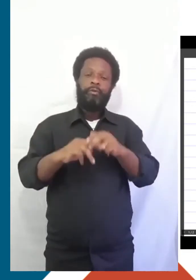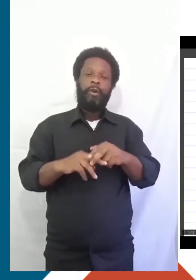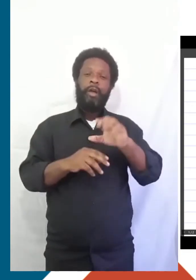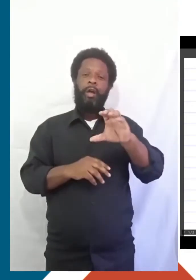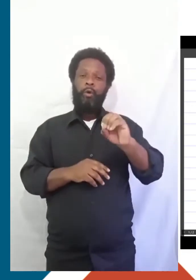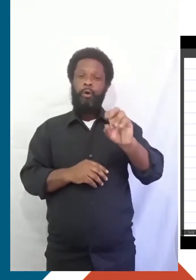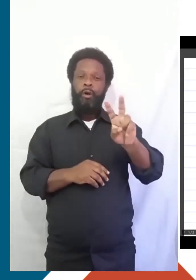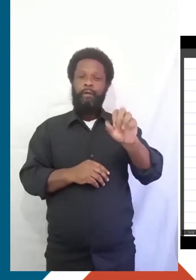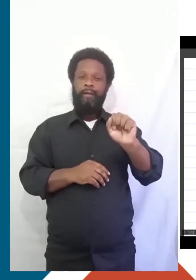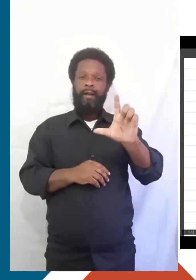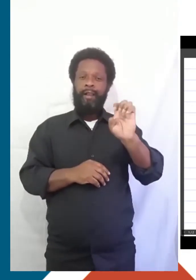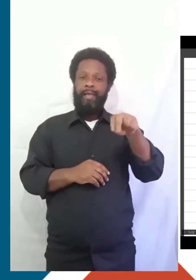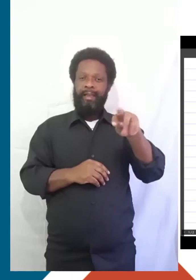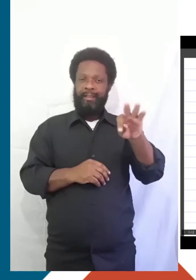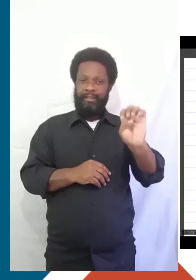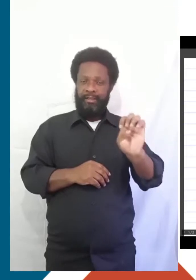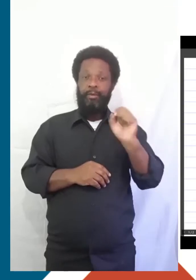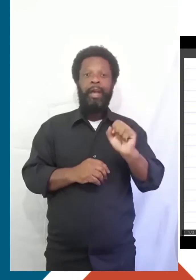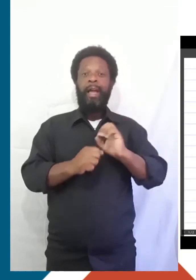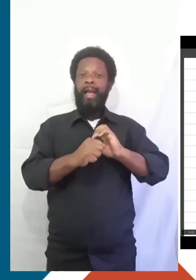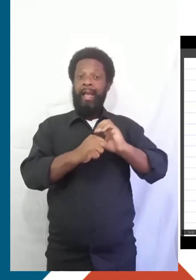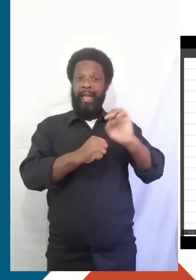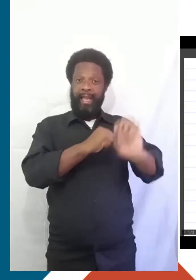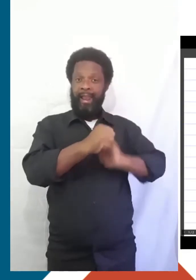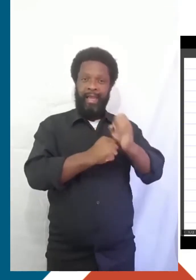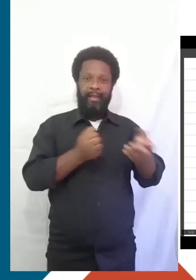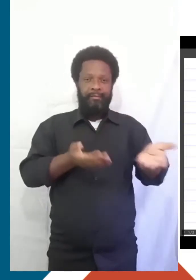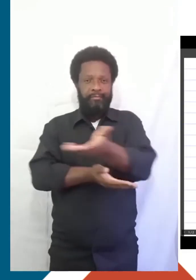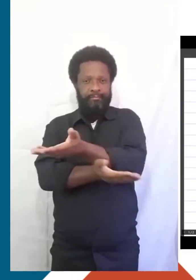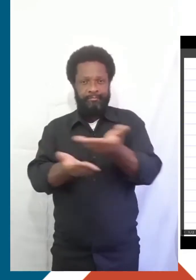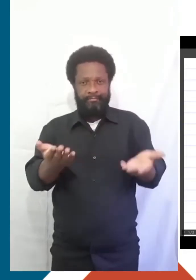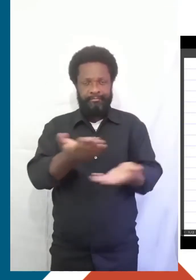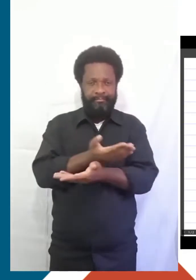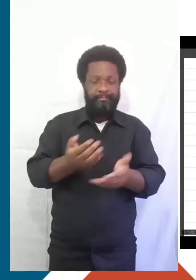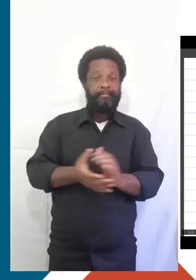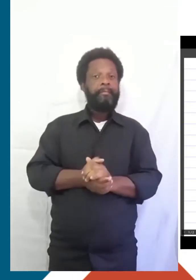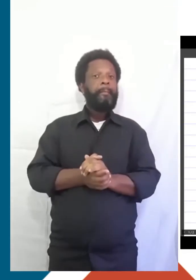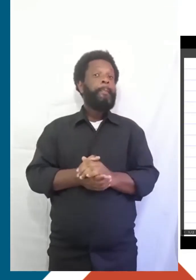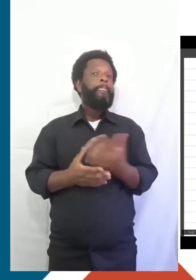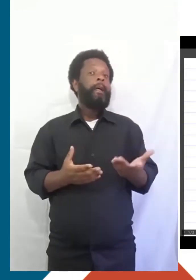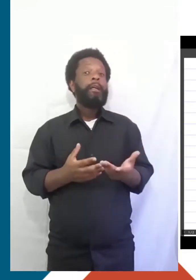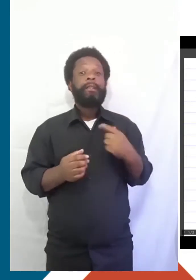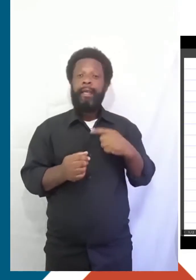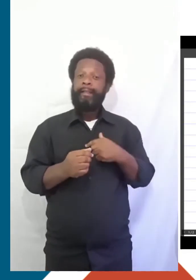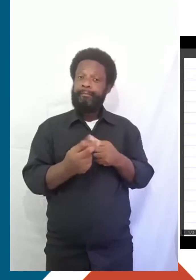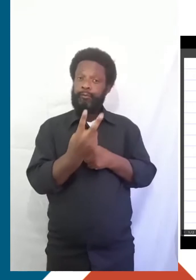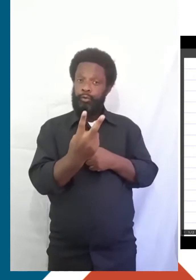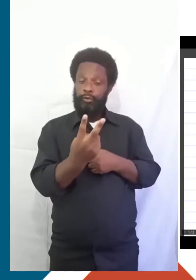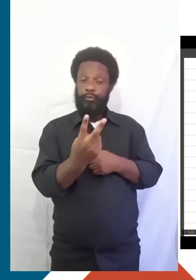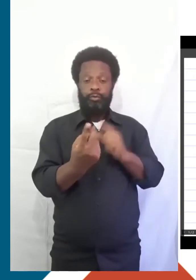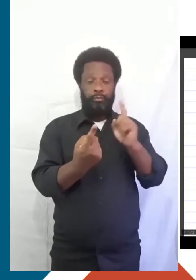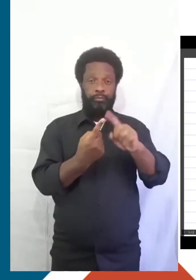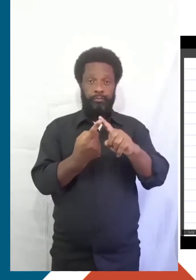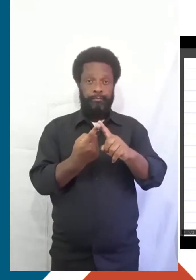covalentes, por conta das ligações covalentes. Compartilhamento de elétrons de valência. E esses compostos covalentes